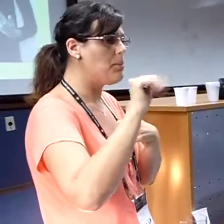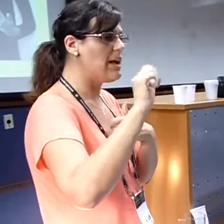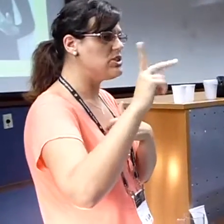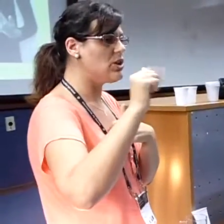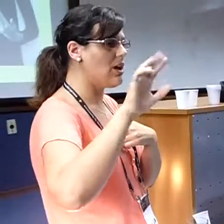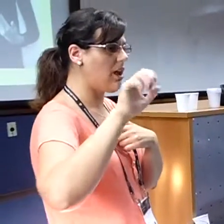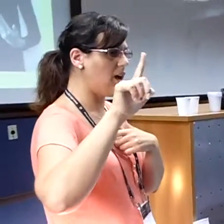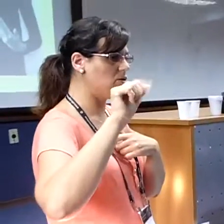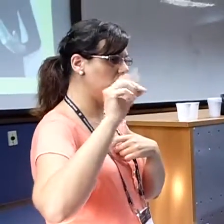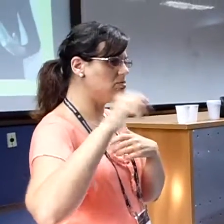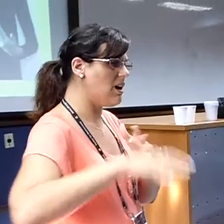é estudos